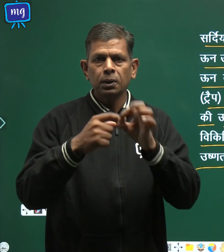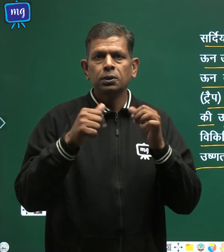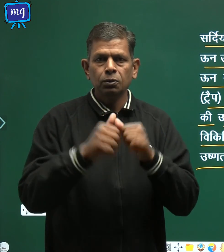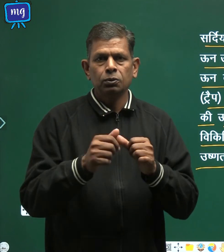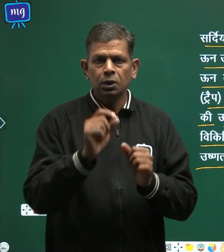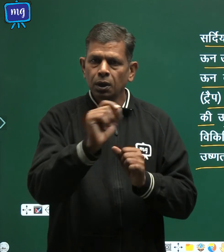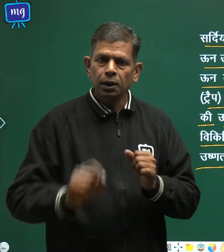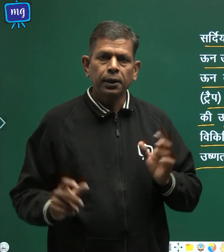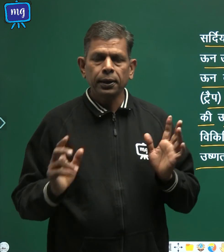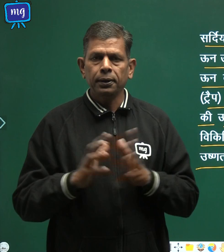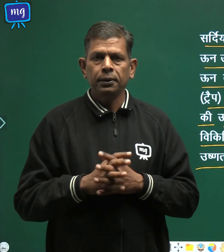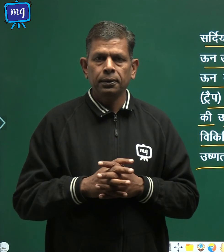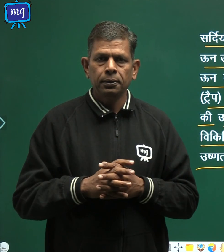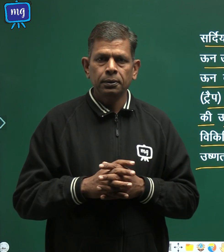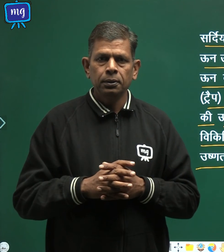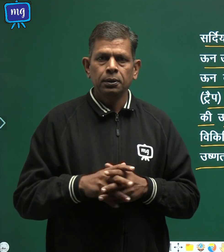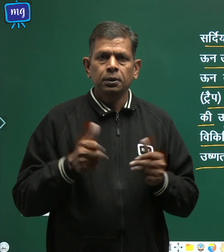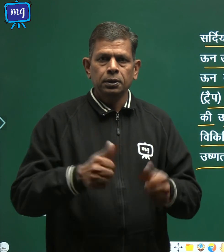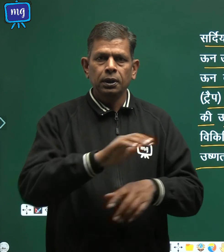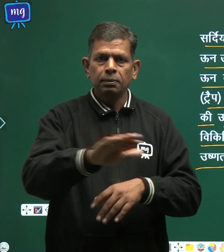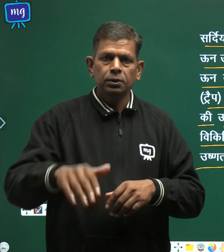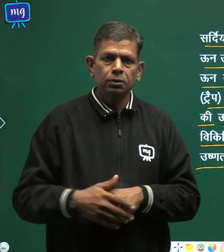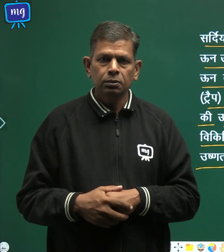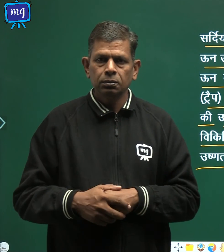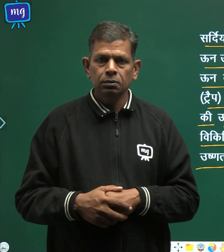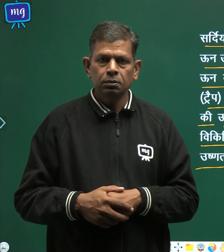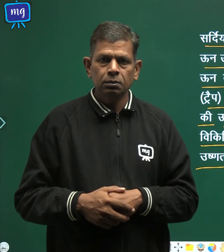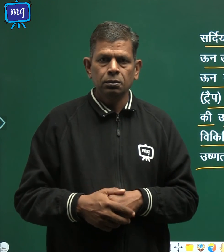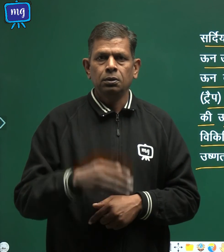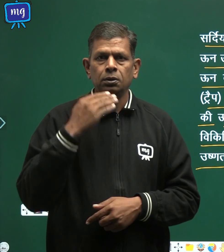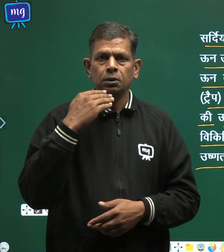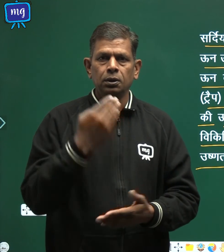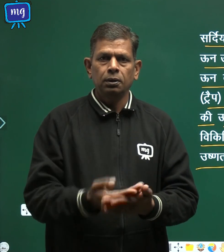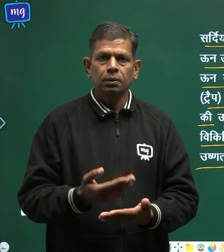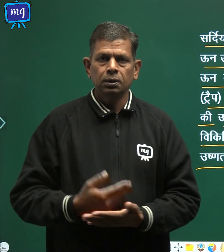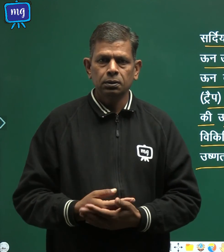ठीक है बच्चों, धन्यवाद।